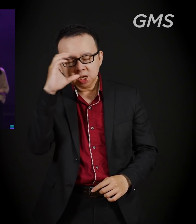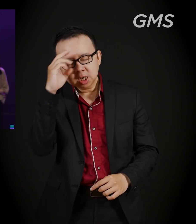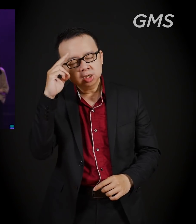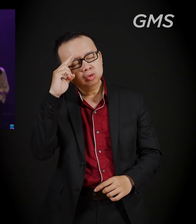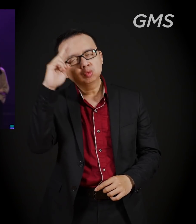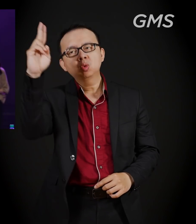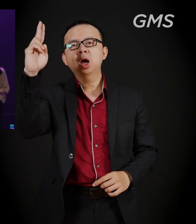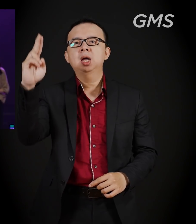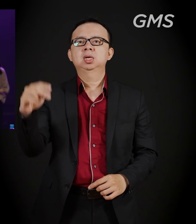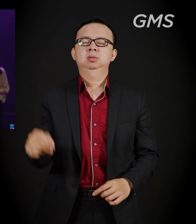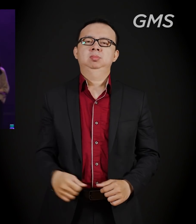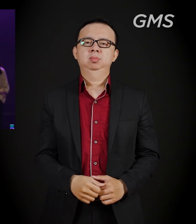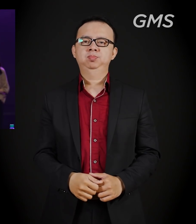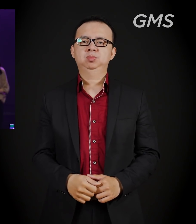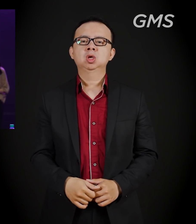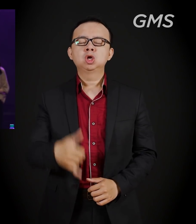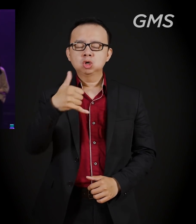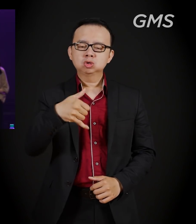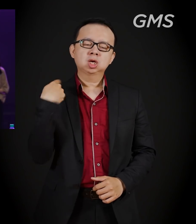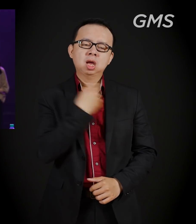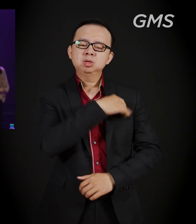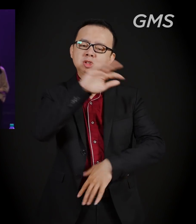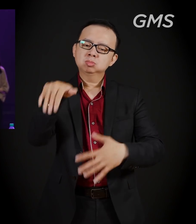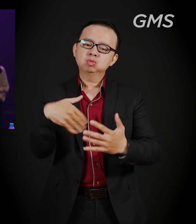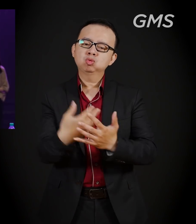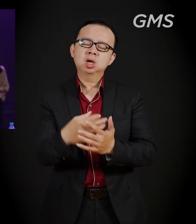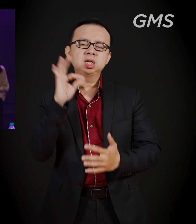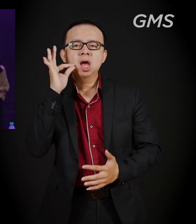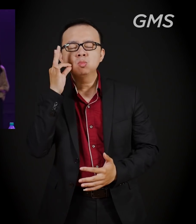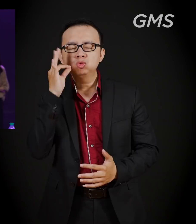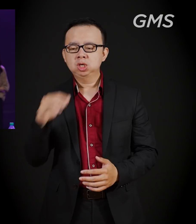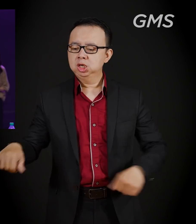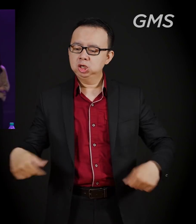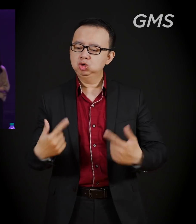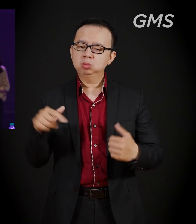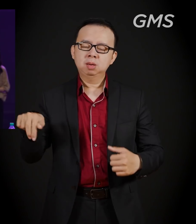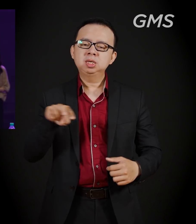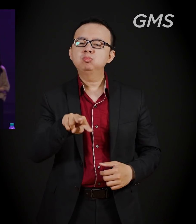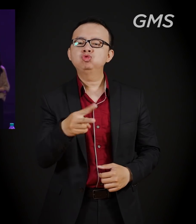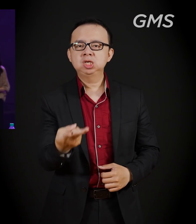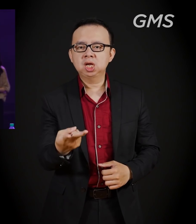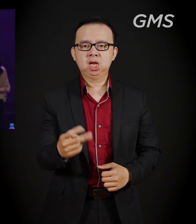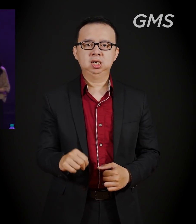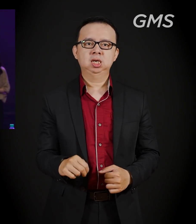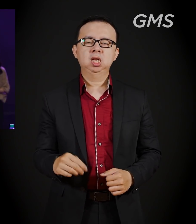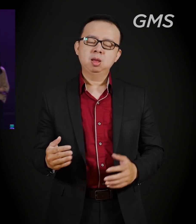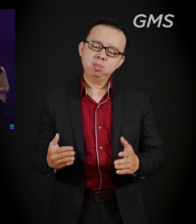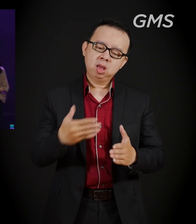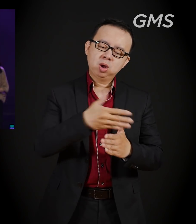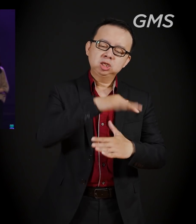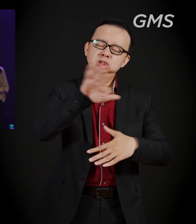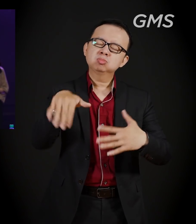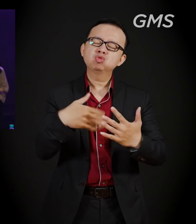Tuhan saja jiwa kami tenang. Dosa kami diampuni, hidup kami dipulihkan. Dan kami dikuatkan, dimampukan melewati